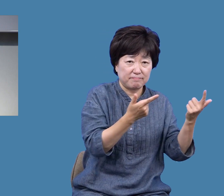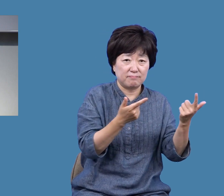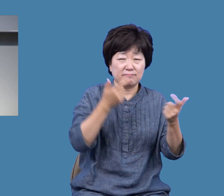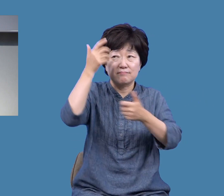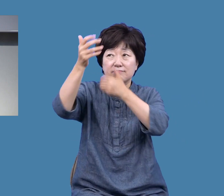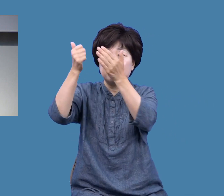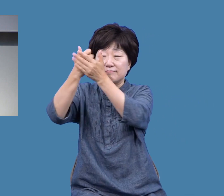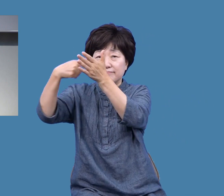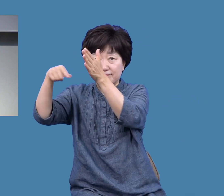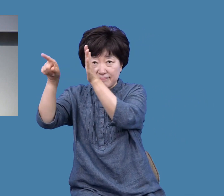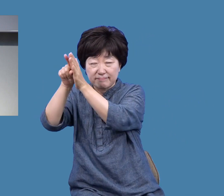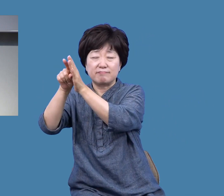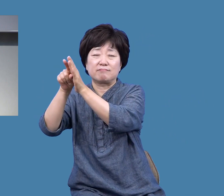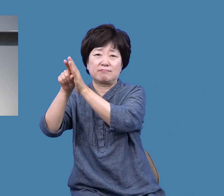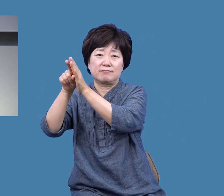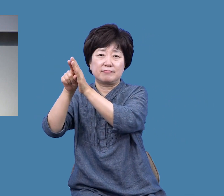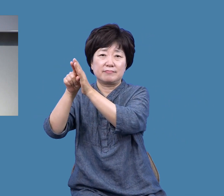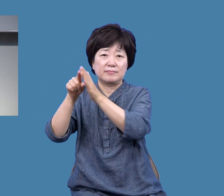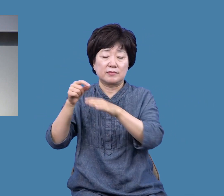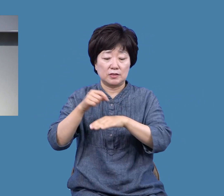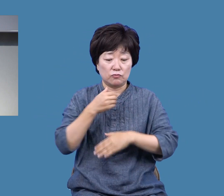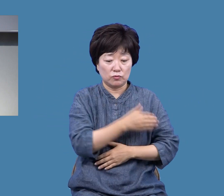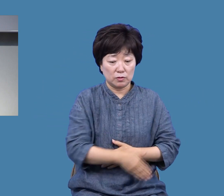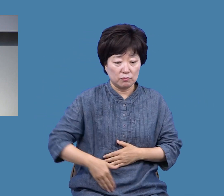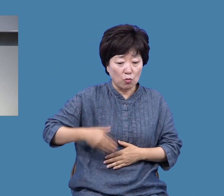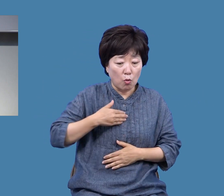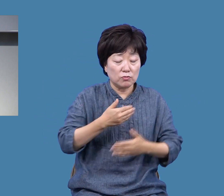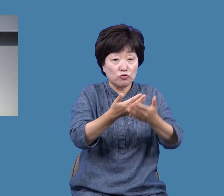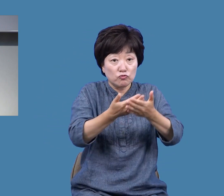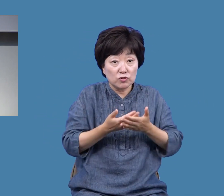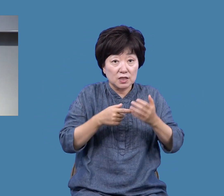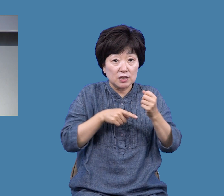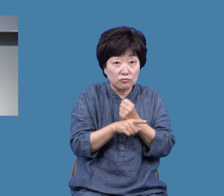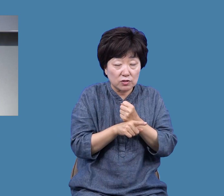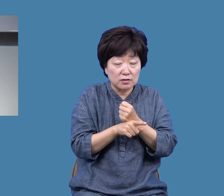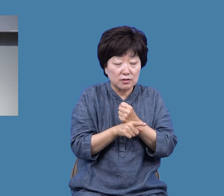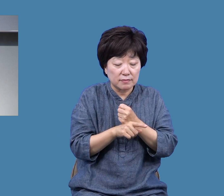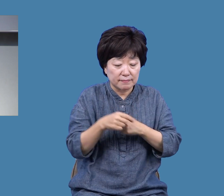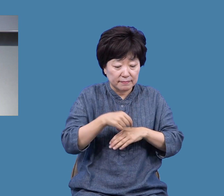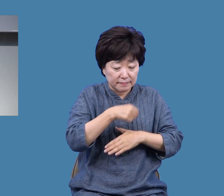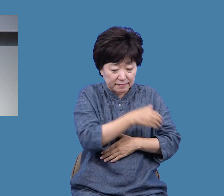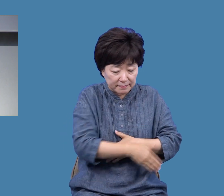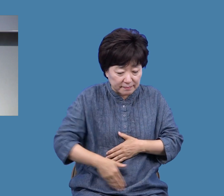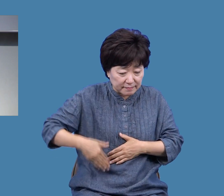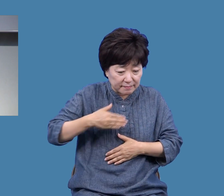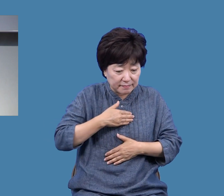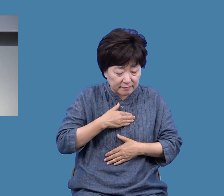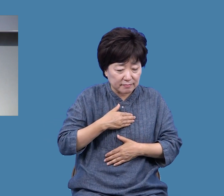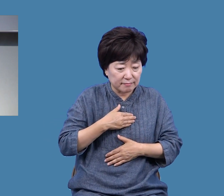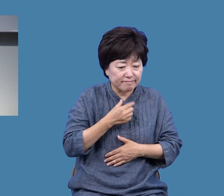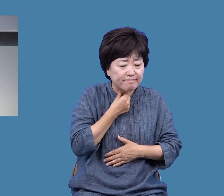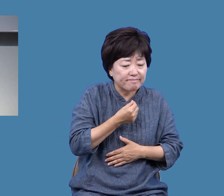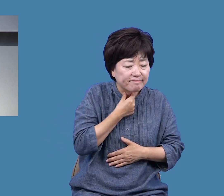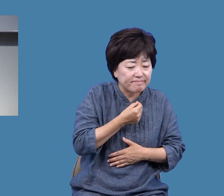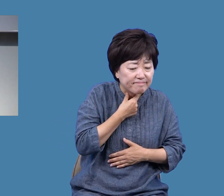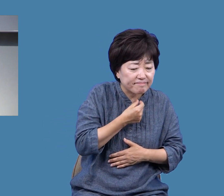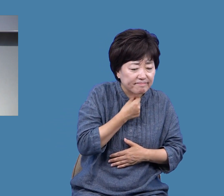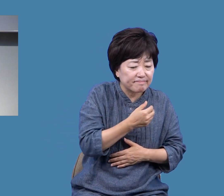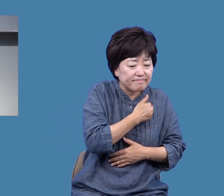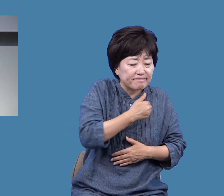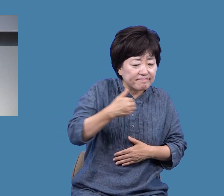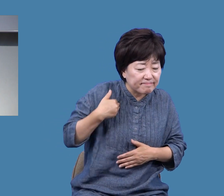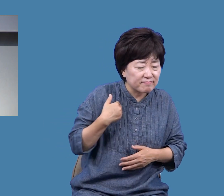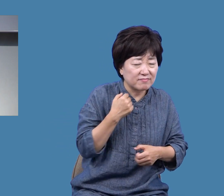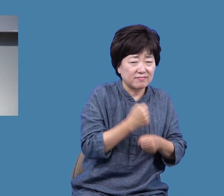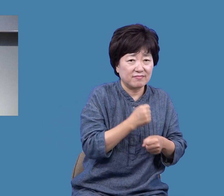얘기합니다. 그래서 우리 몸을 하나님이 주신 것은 육신의 본능을 만족하라고 주신 것이 아니에요.